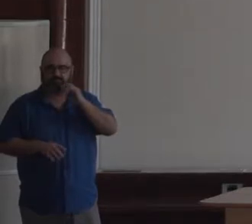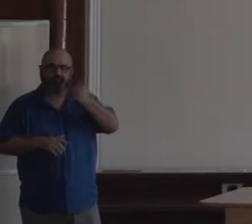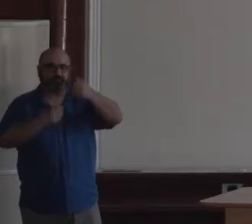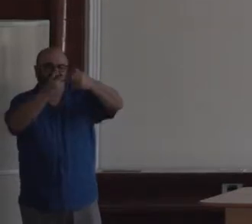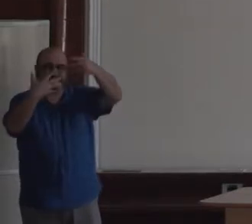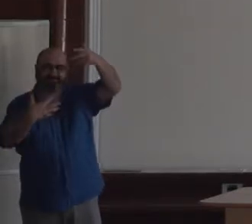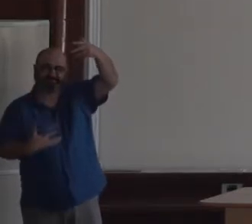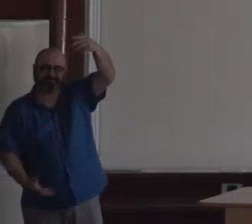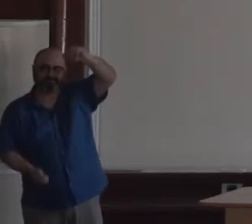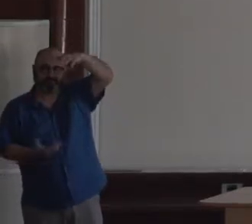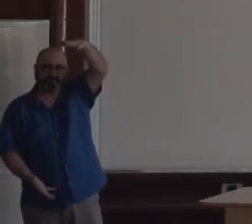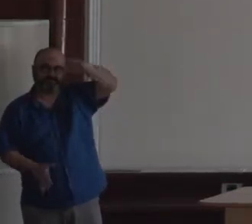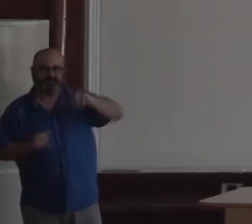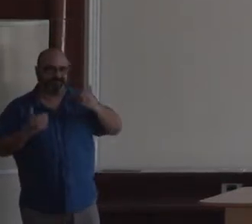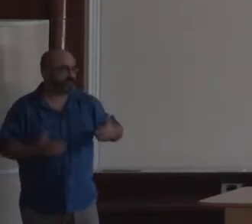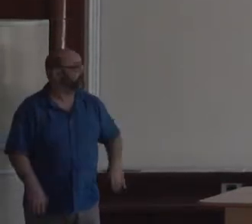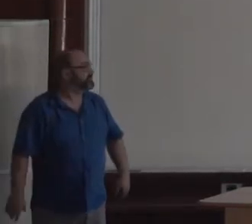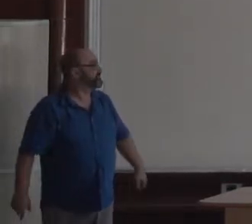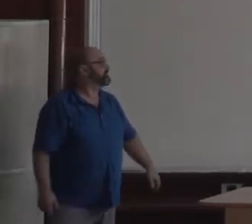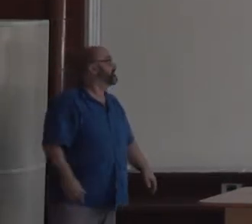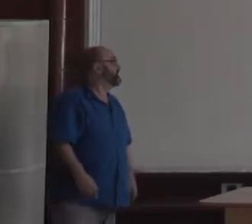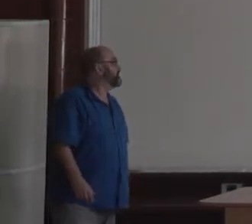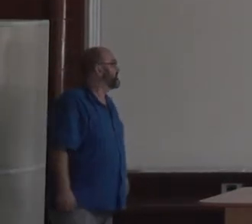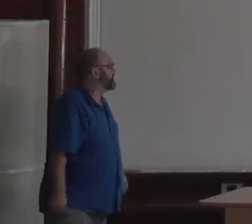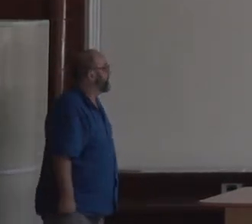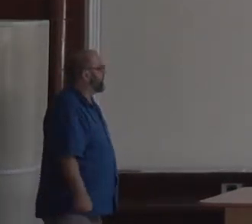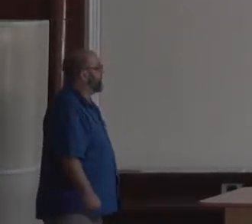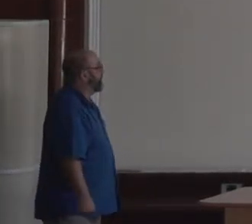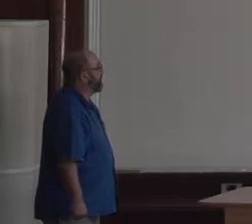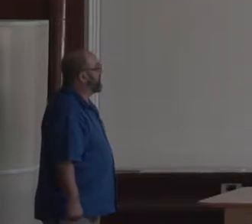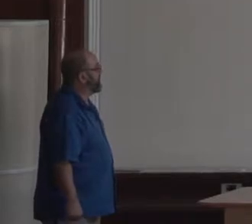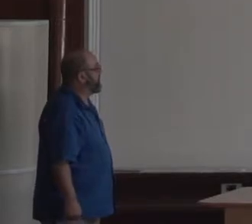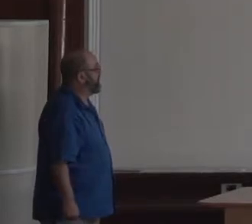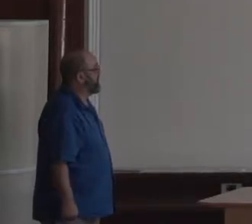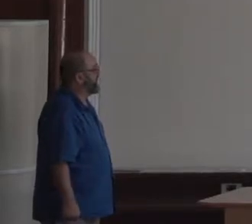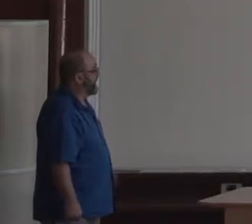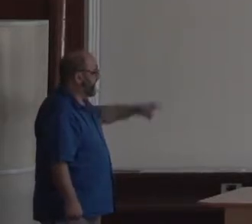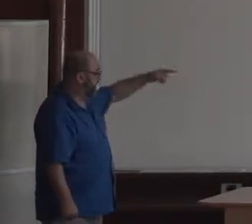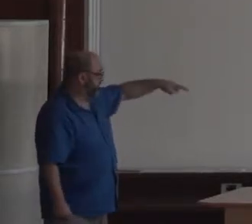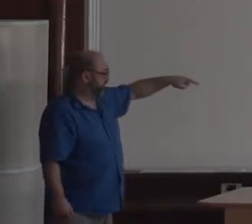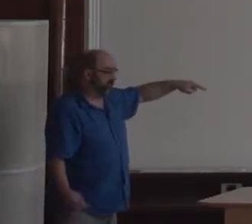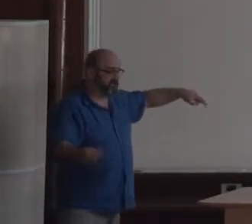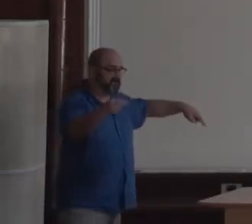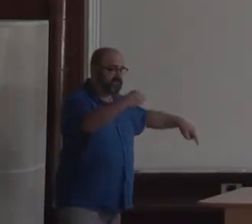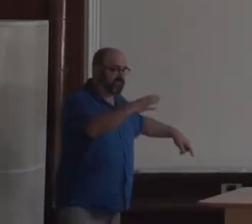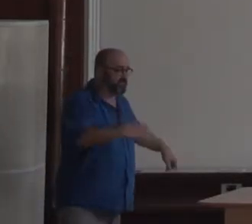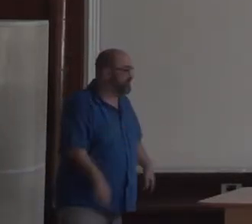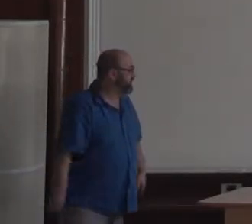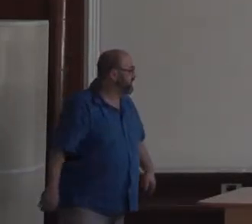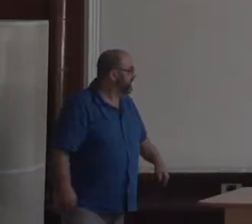qui grossit. vous voyez en bas ou peut-être pas forcément ceux qui sont